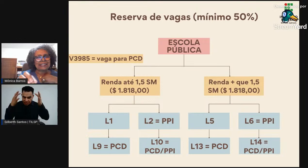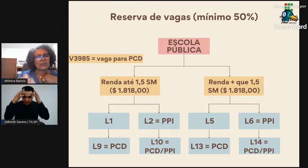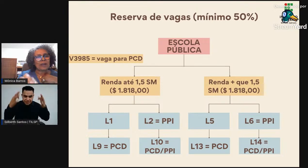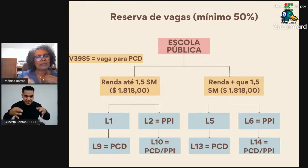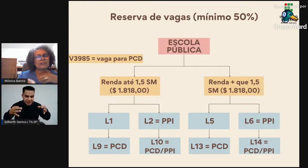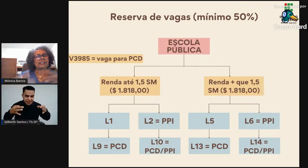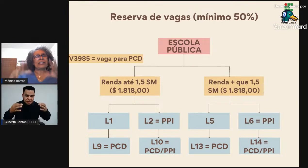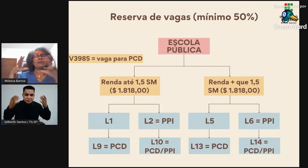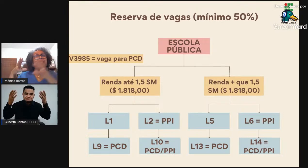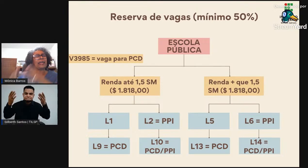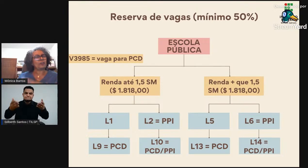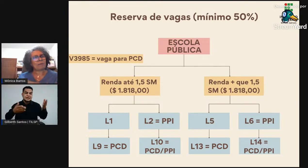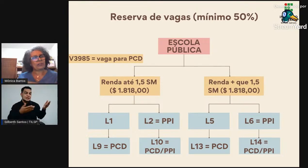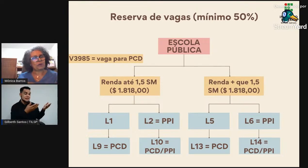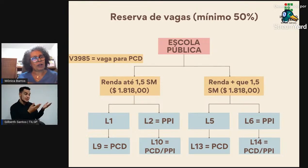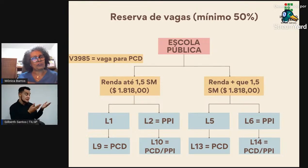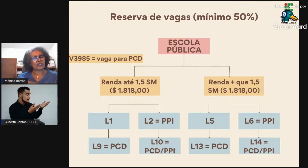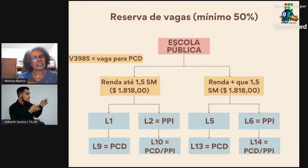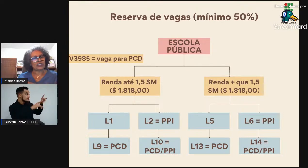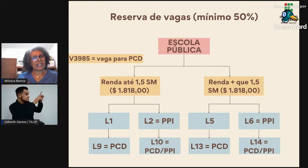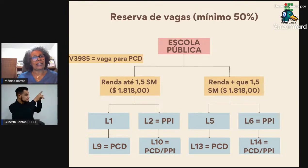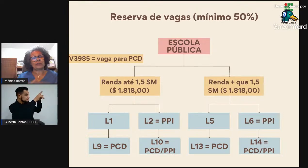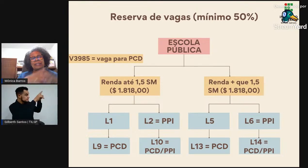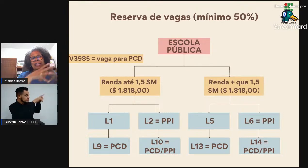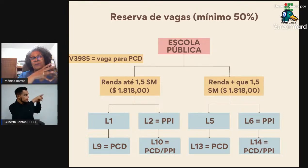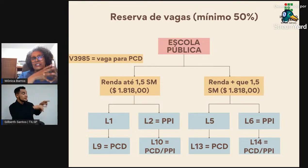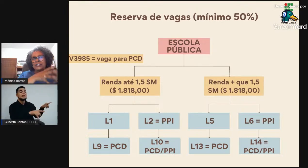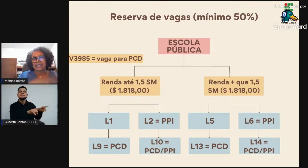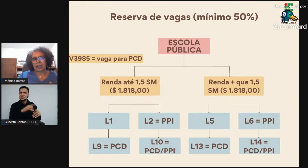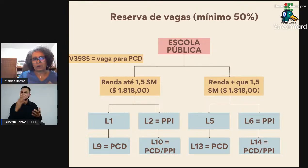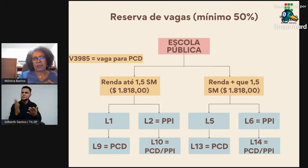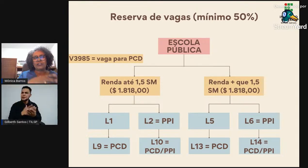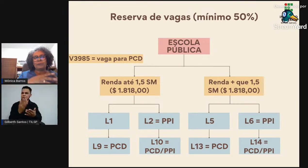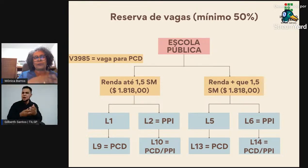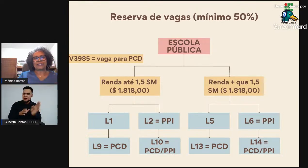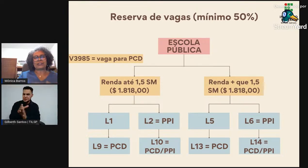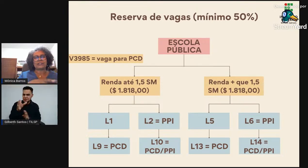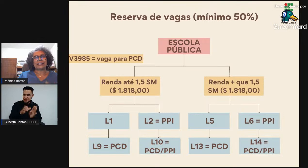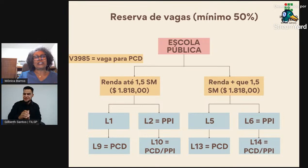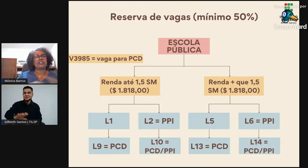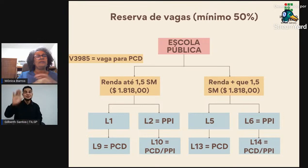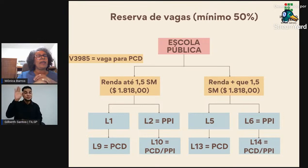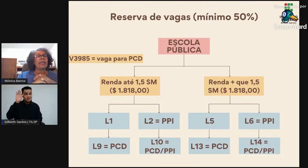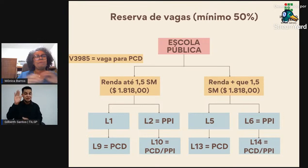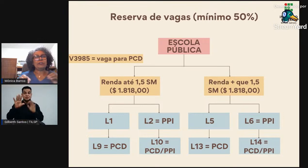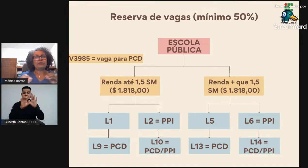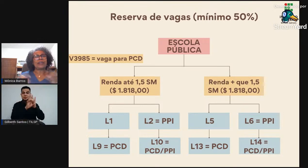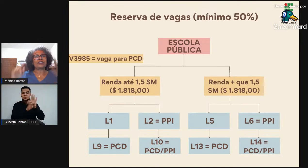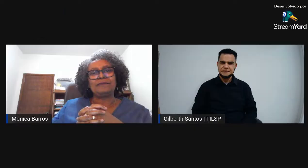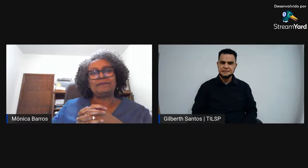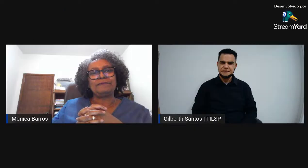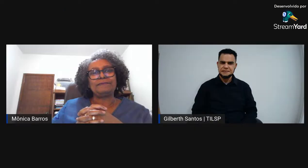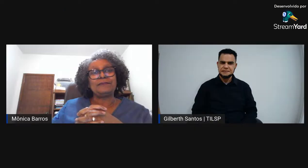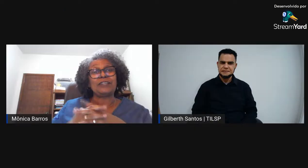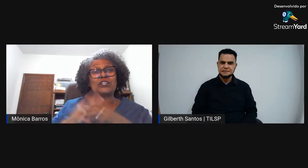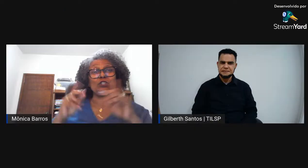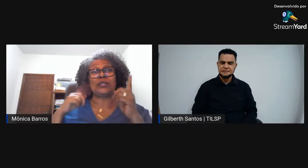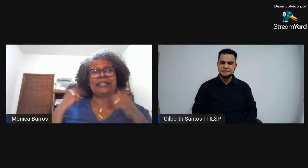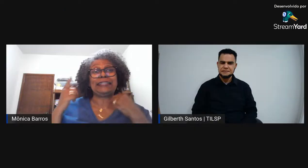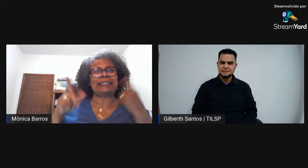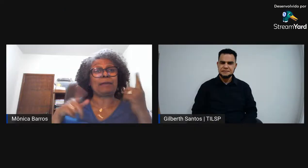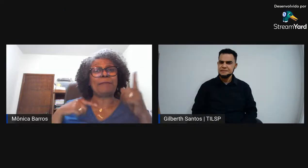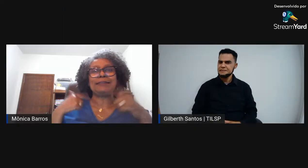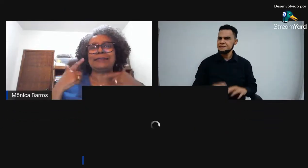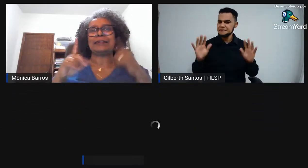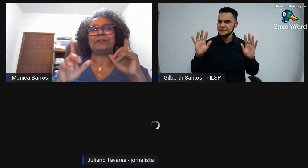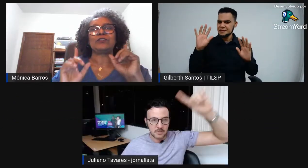Está aqui esse quadrozinho, está no manual do candidato, está no edital do processo seletivo, é muito fácil. Acho que o